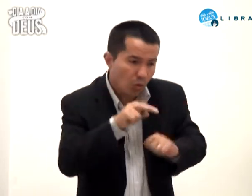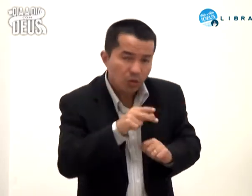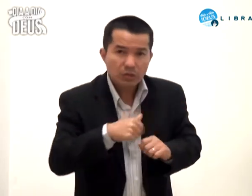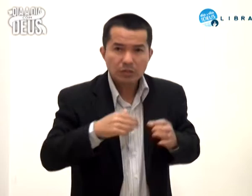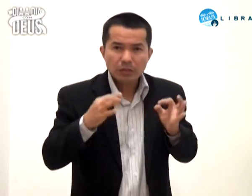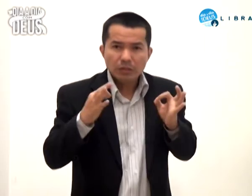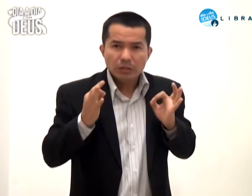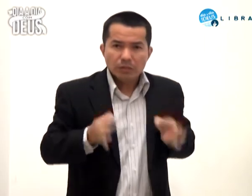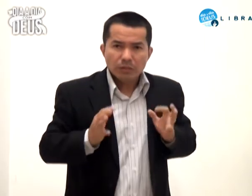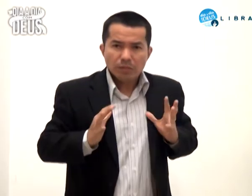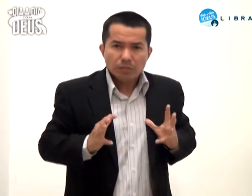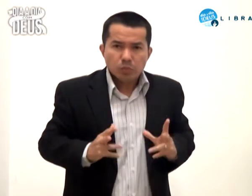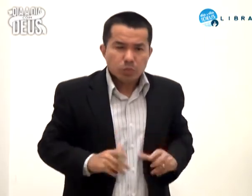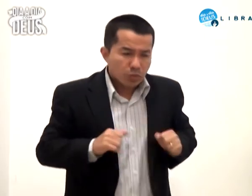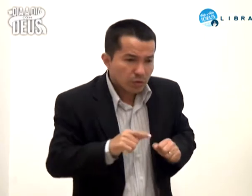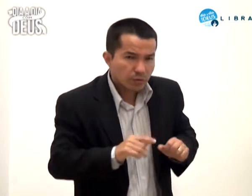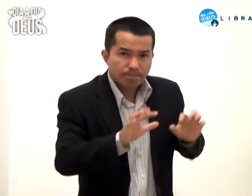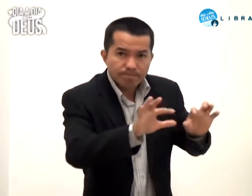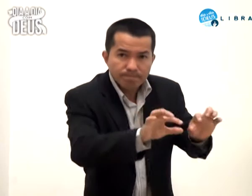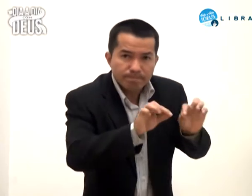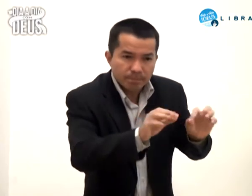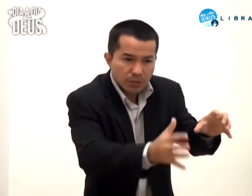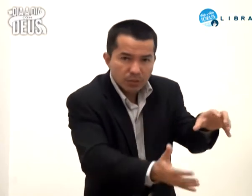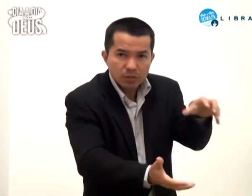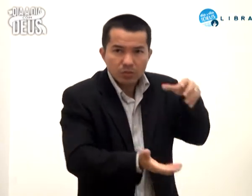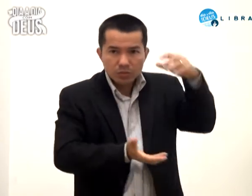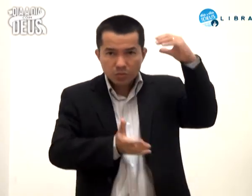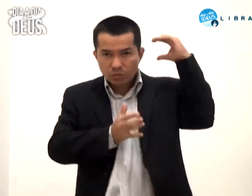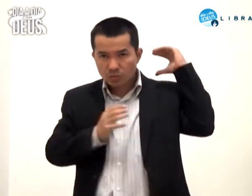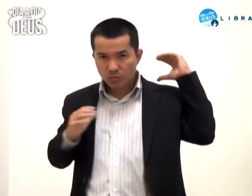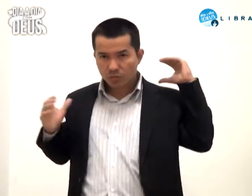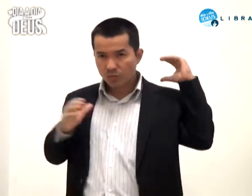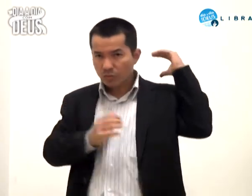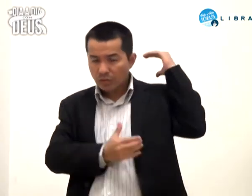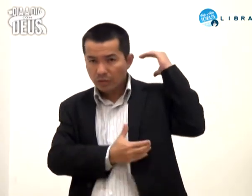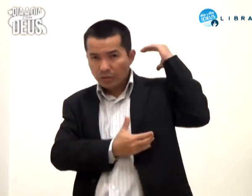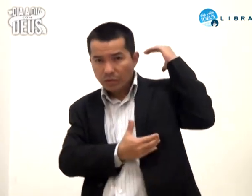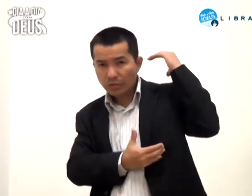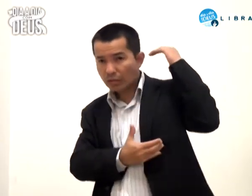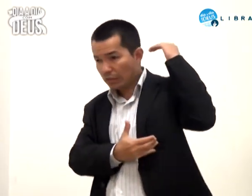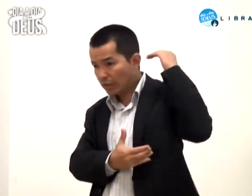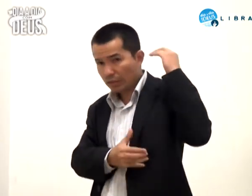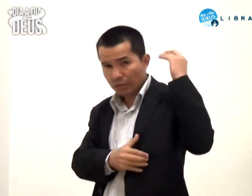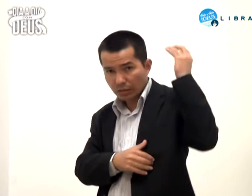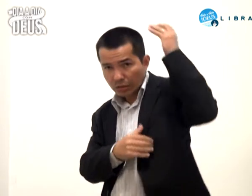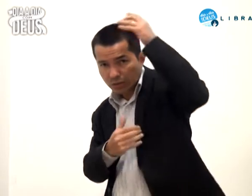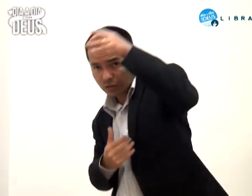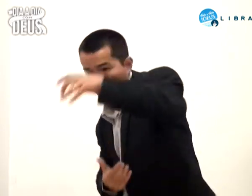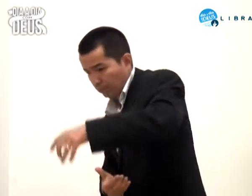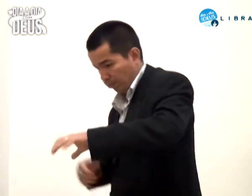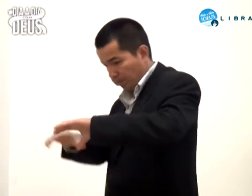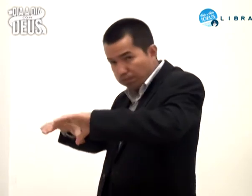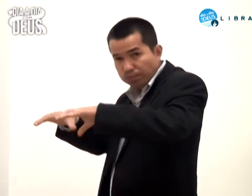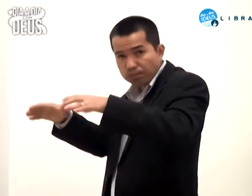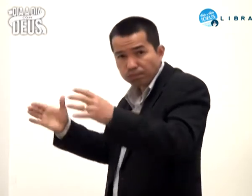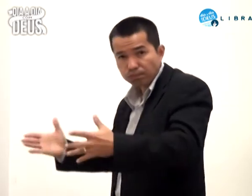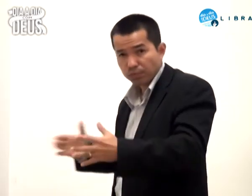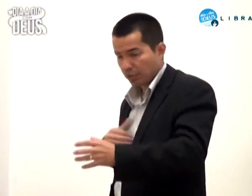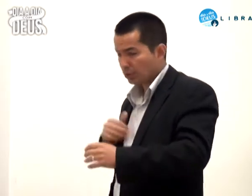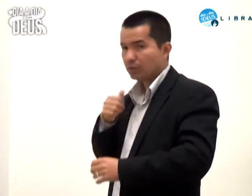Um cordeirinho, um cabrito, eu não sei o quê. Aí você levava para o templo aquele animal, as